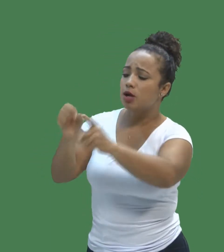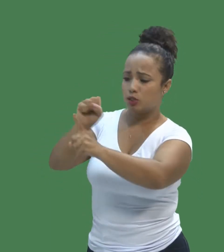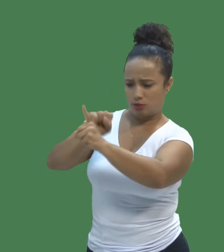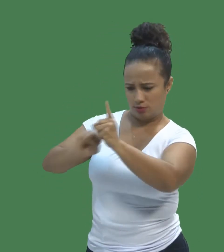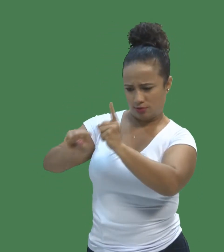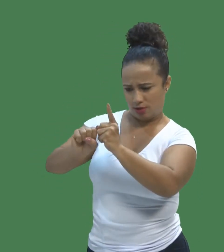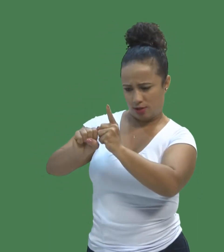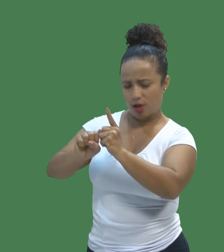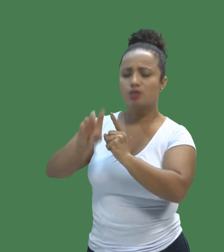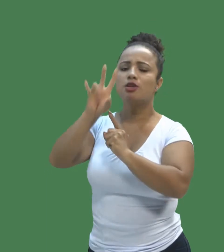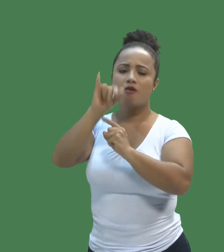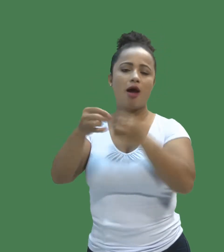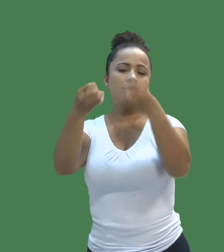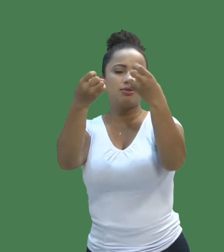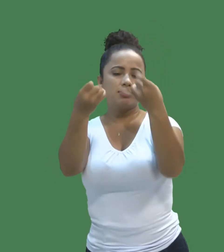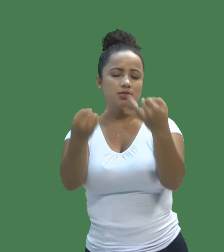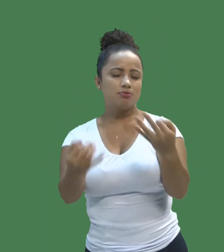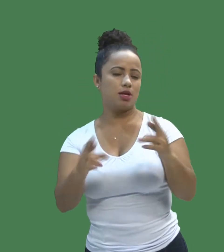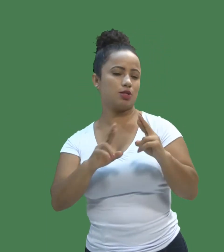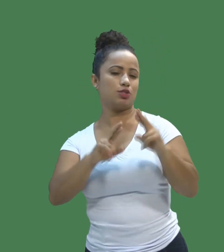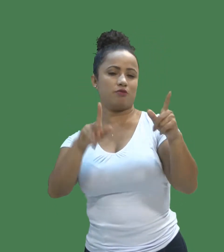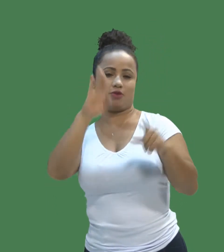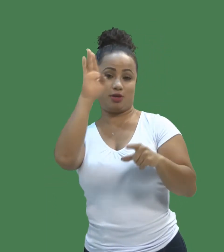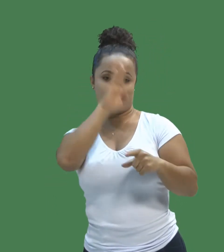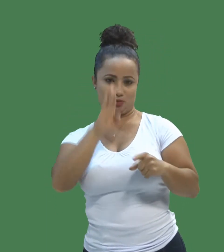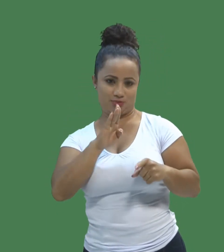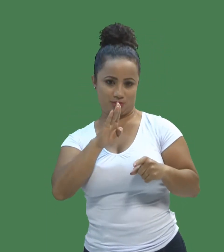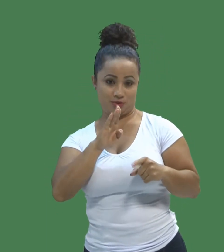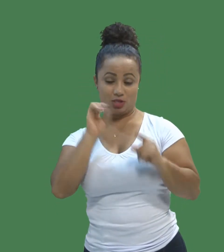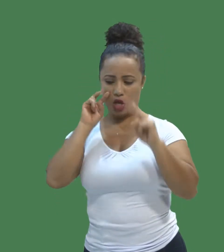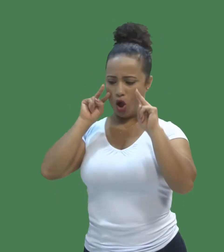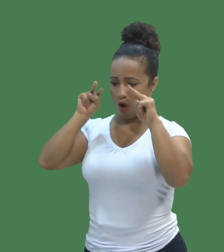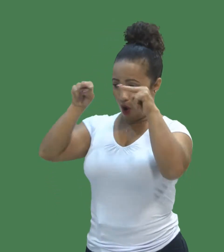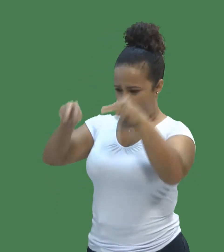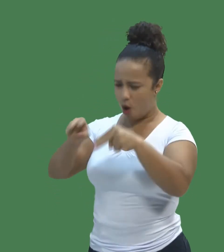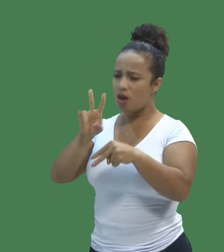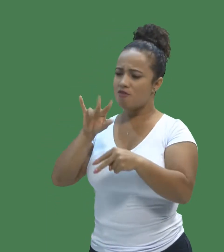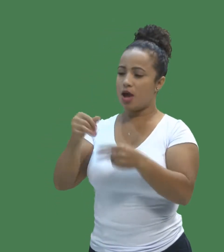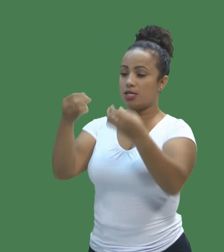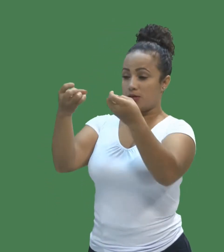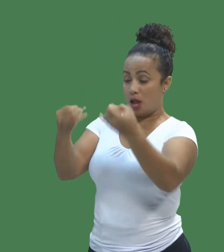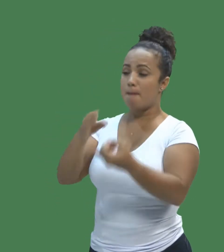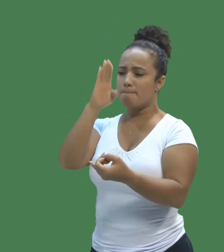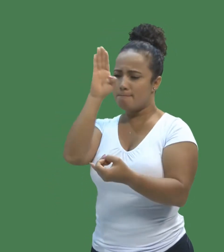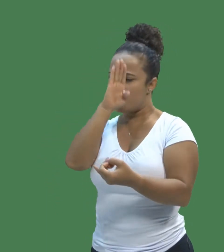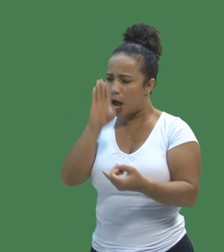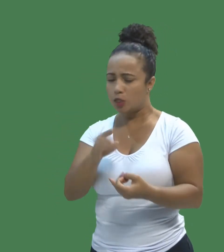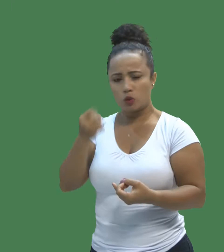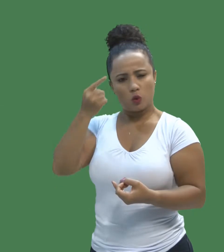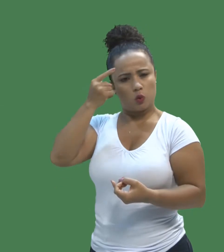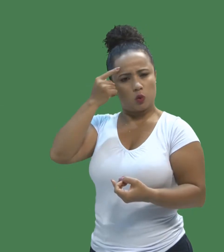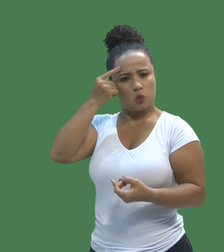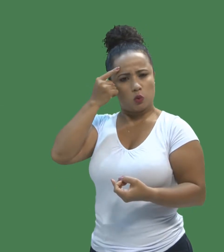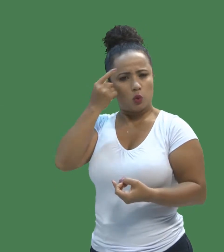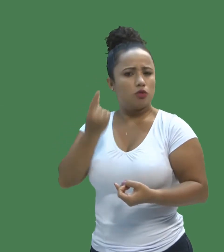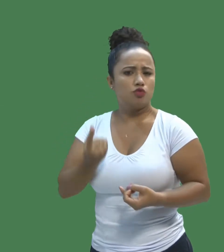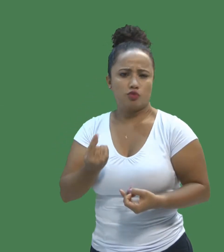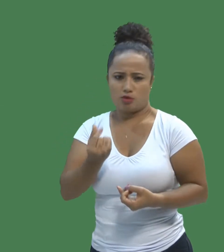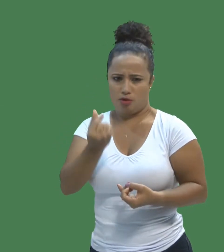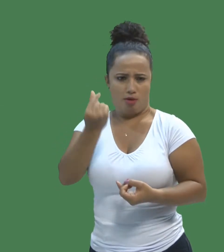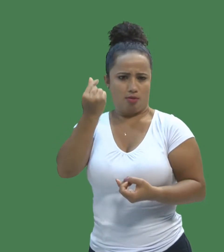vão definir o Brasil de uma forma diferente. Vão dizer que o Brasil é um modo de produção